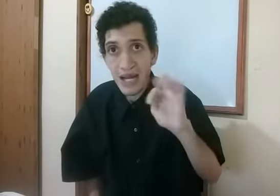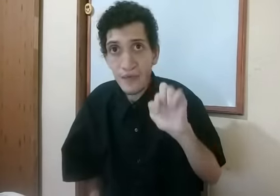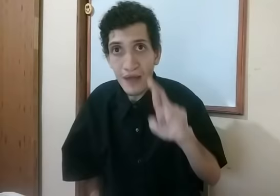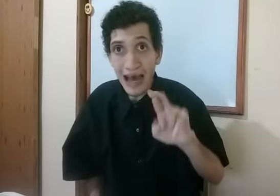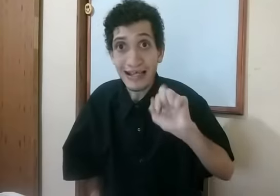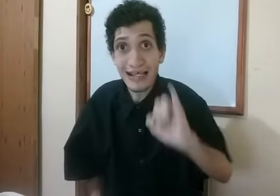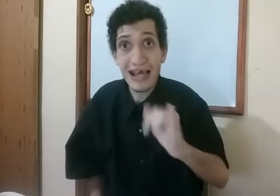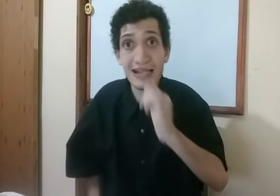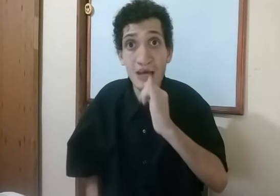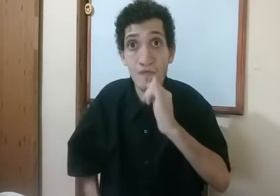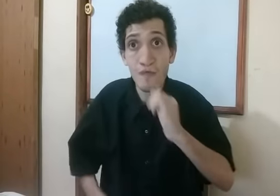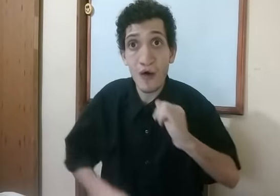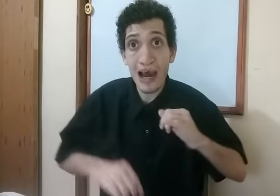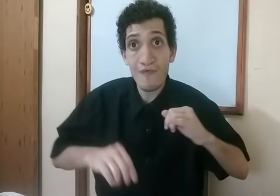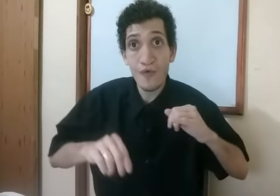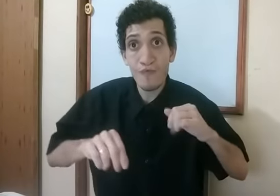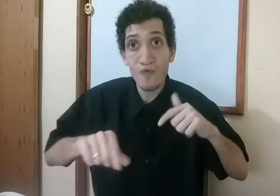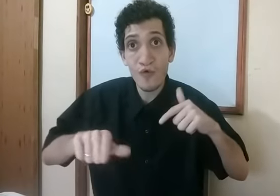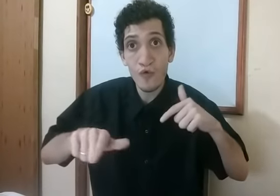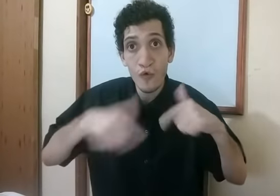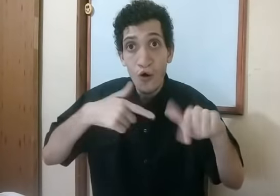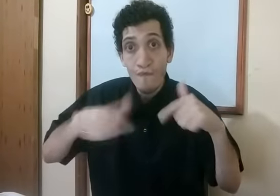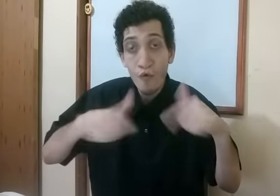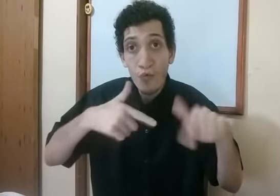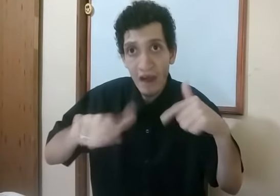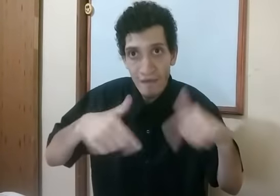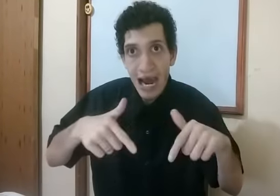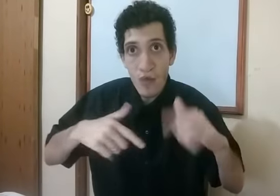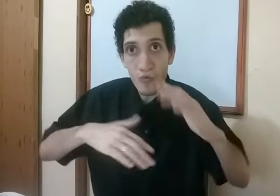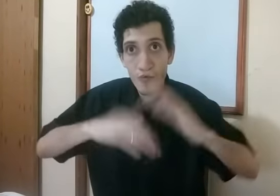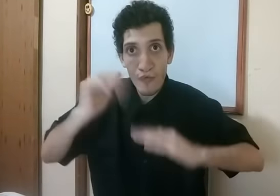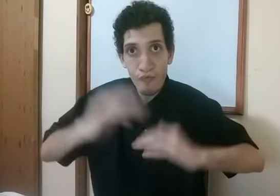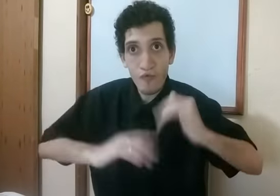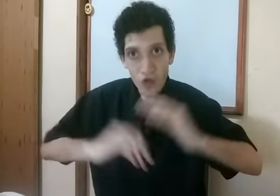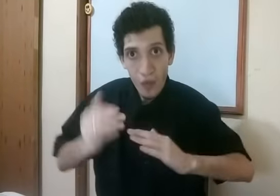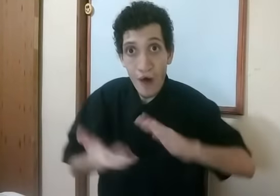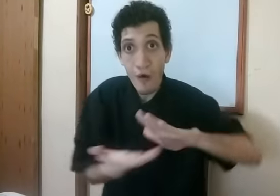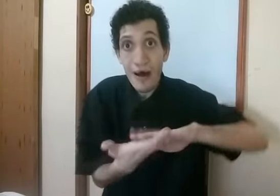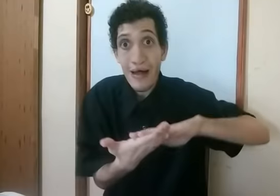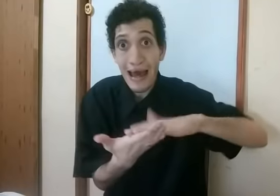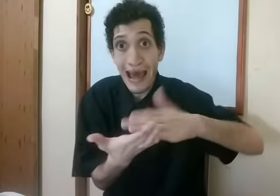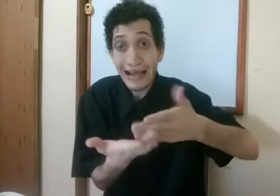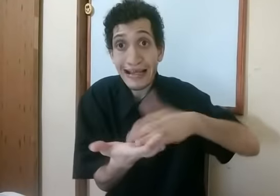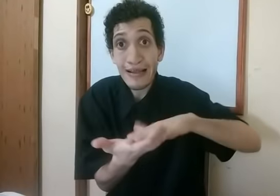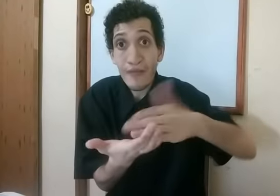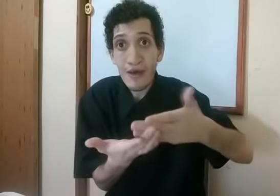Interpretar. Se exemplo o trabalho profissional é